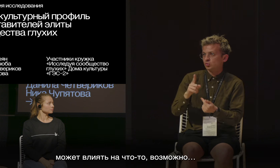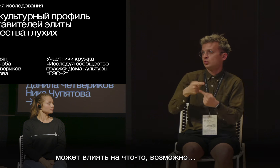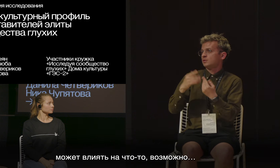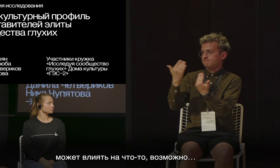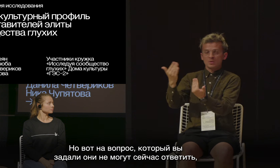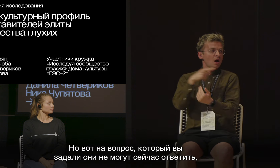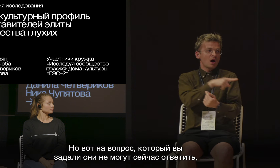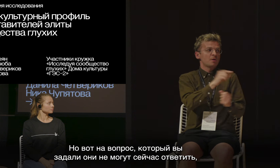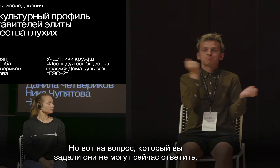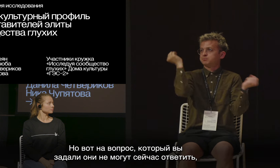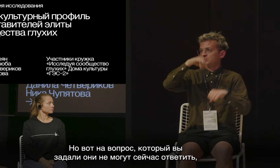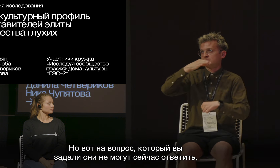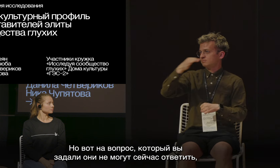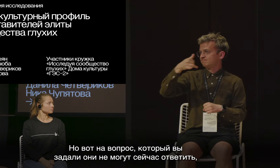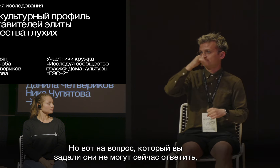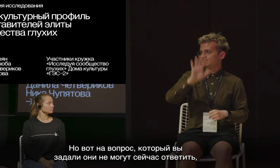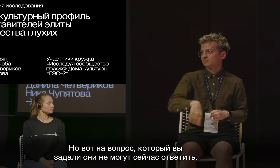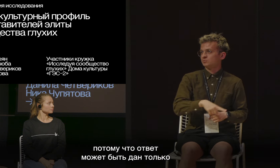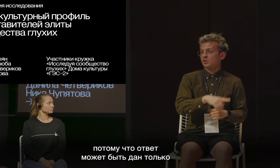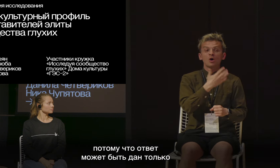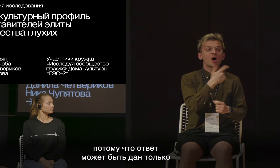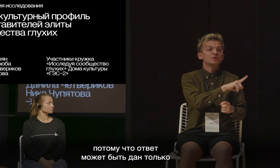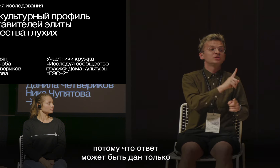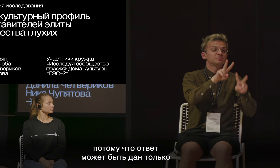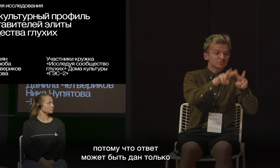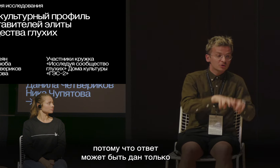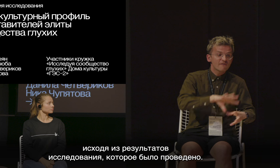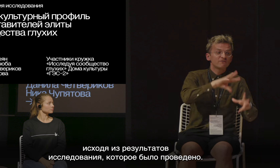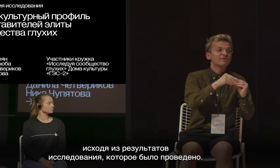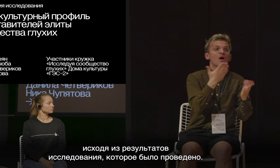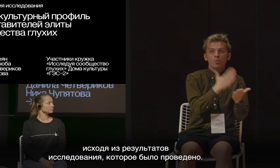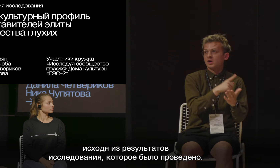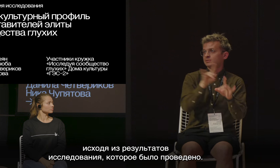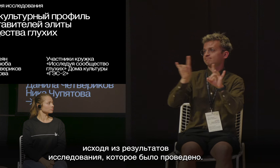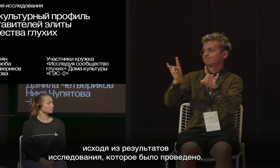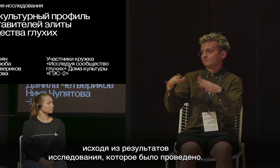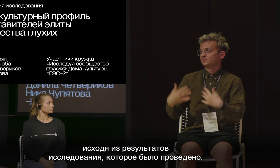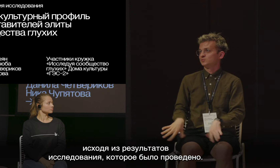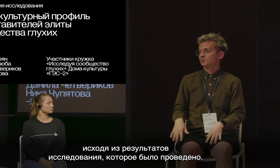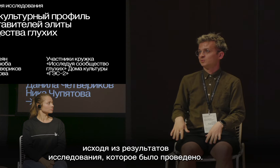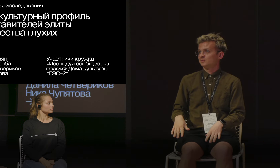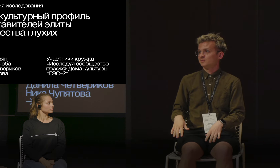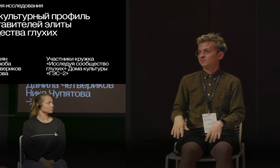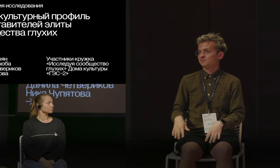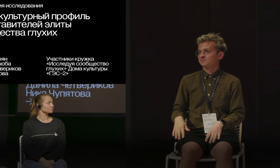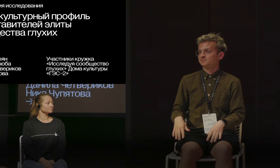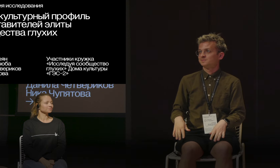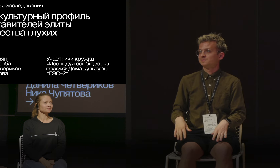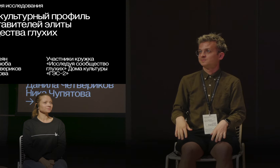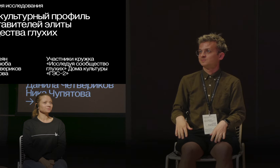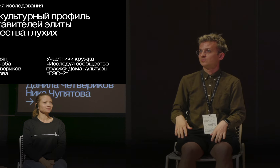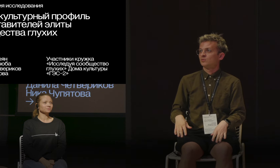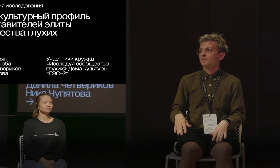образование, может оно влиять. Вот то, что вы спрашиваете, они не могут сейчас ответить, потому что те исследования, которые были